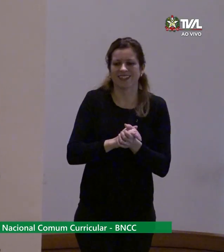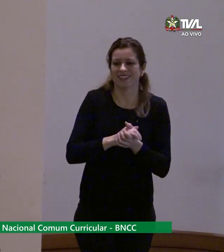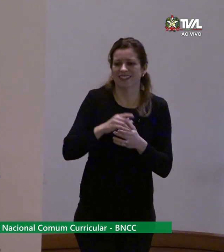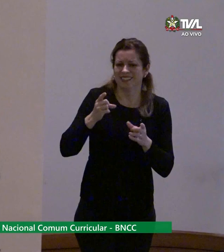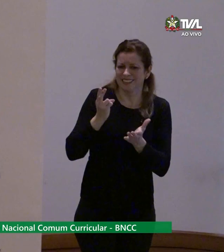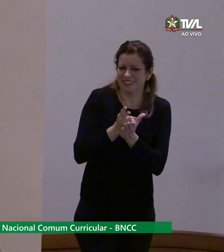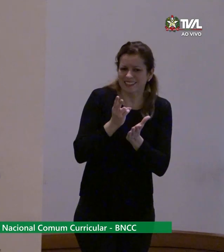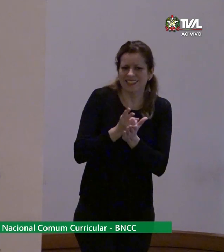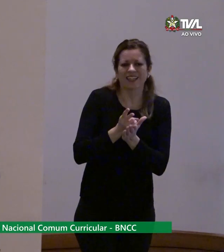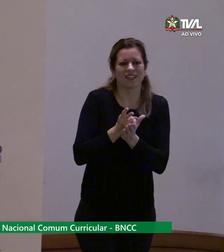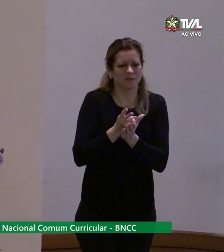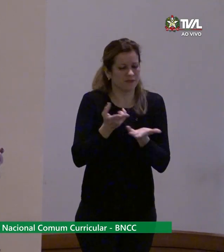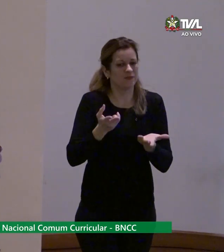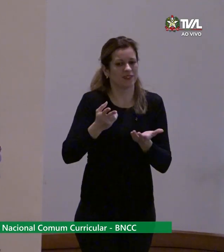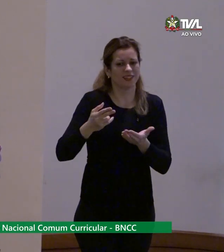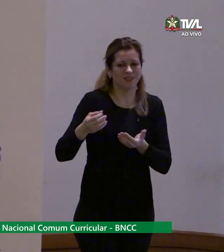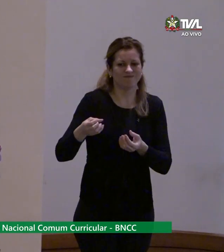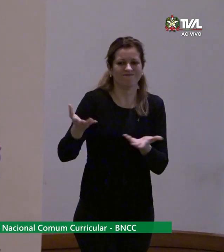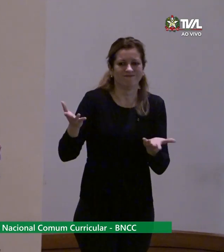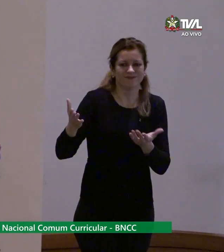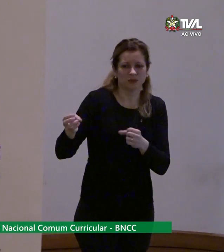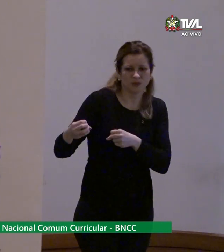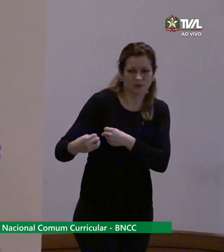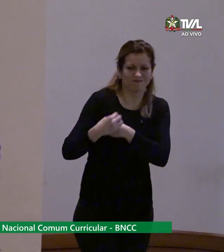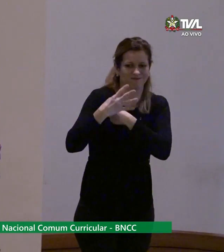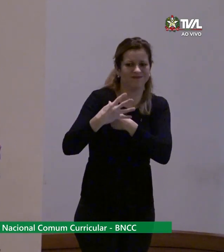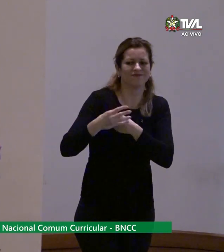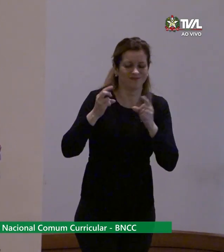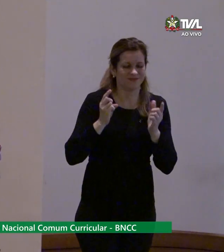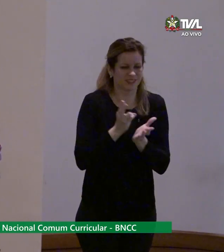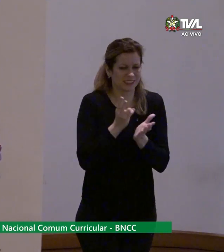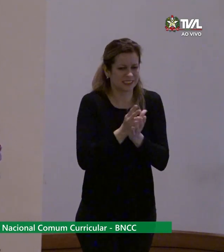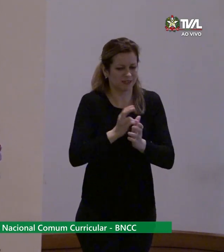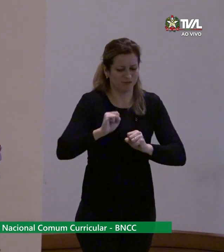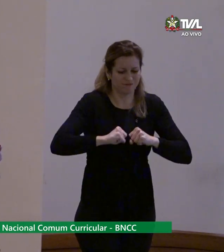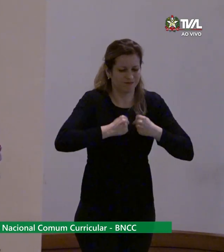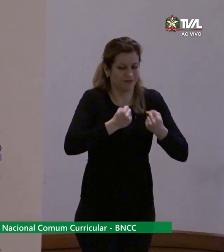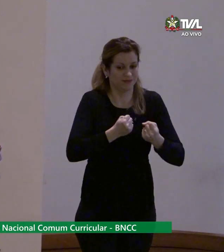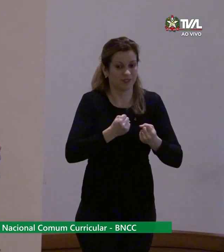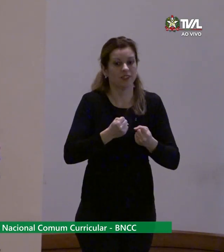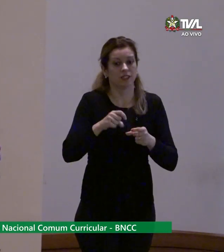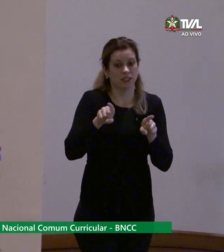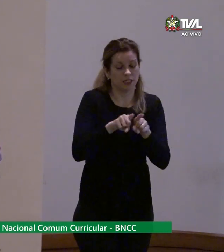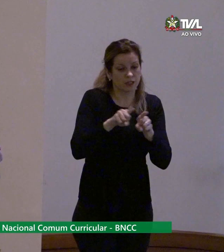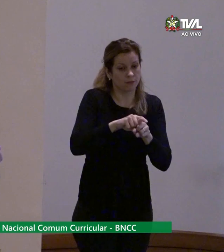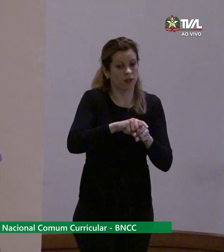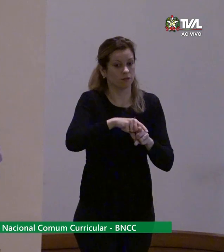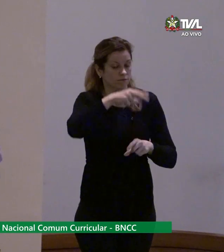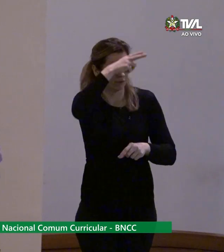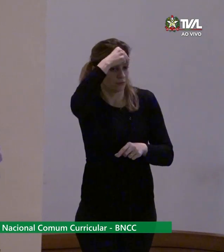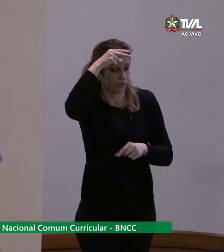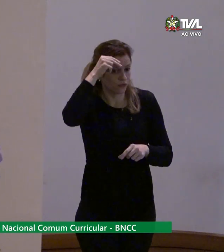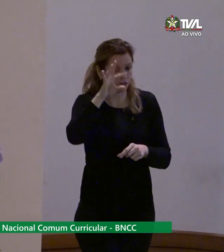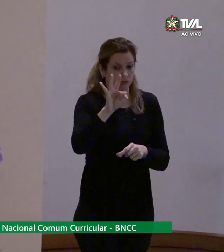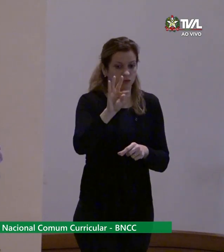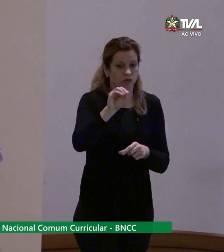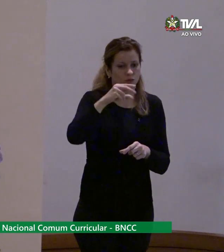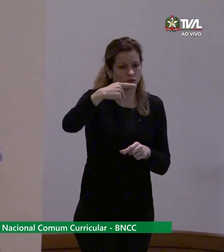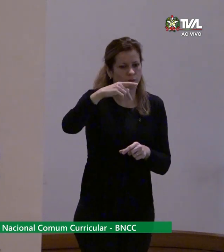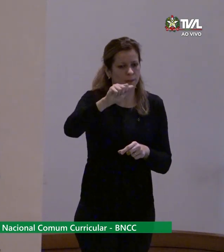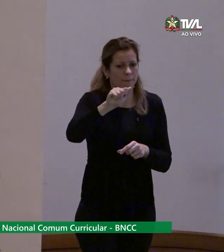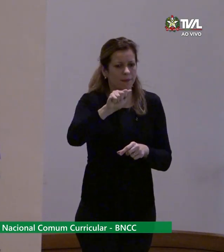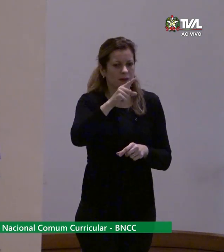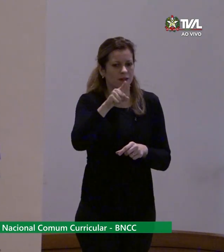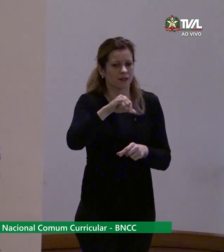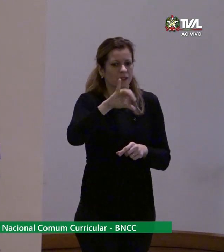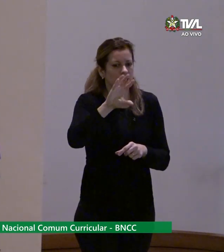incentivador para que isso acontecesse né ao prefeito Topázio que também é um parceiro agradeço muito a honra de ter conosco hoje na